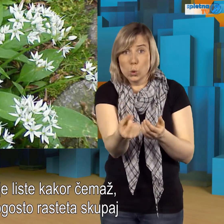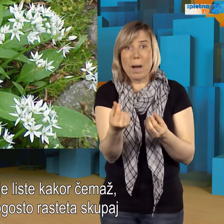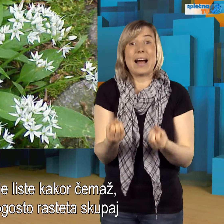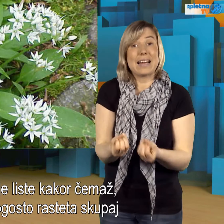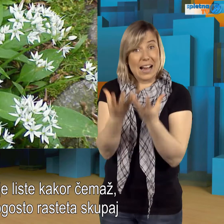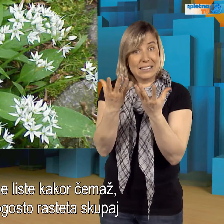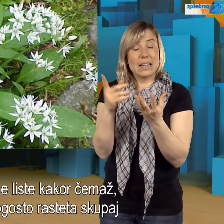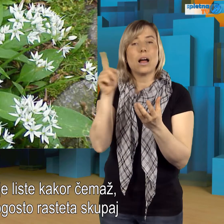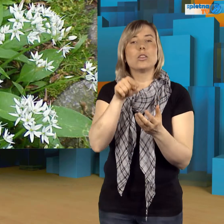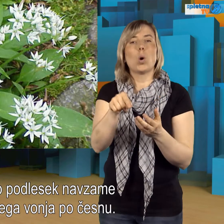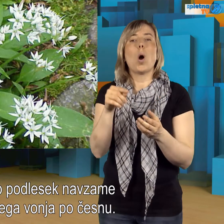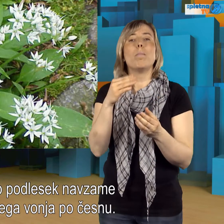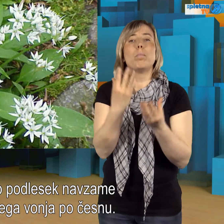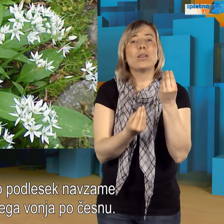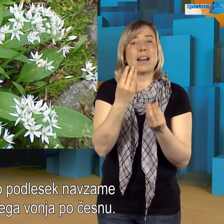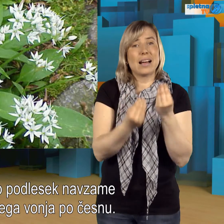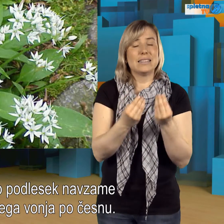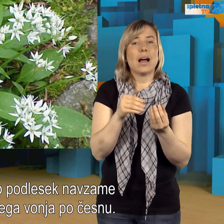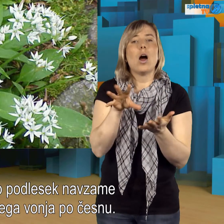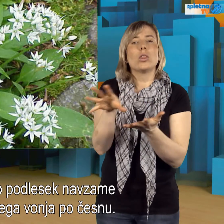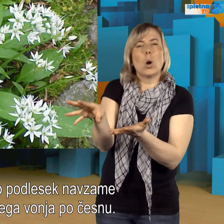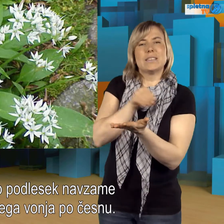navzame čemaževega vonja po česnu.